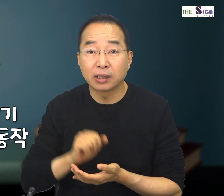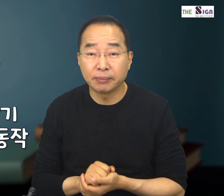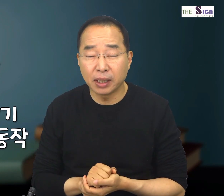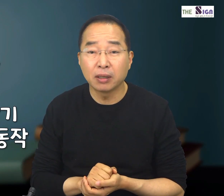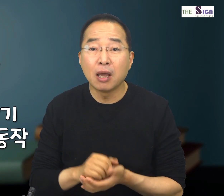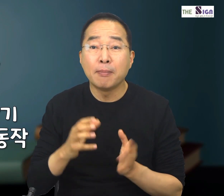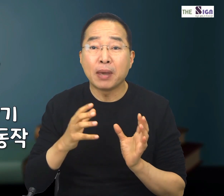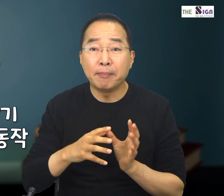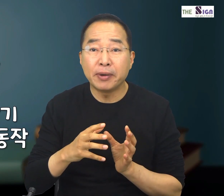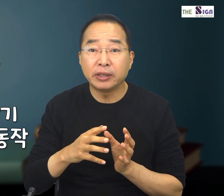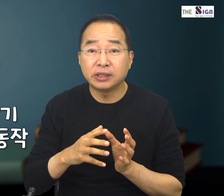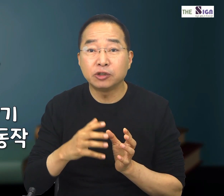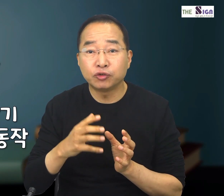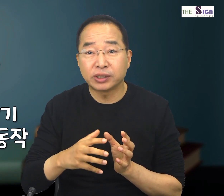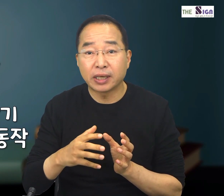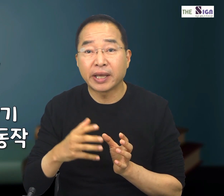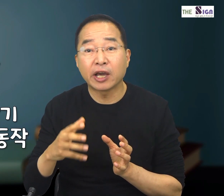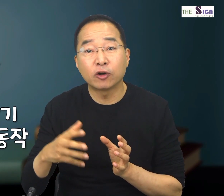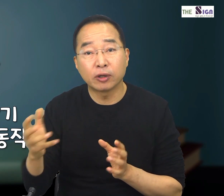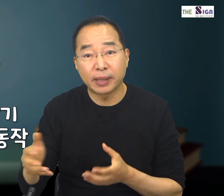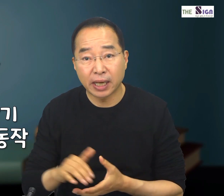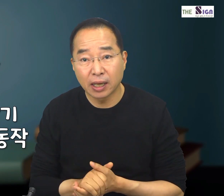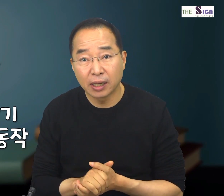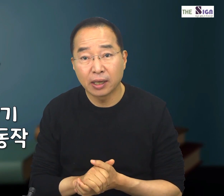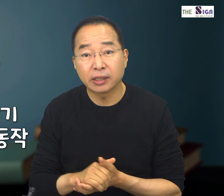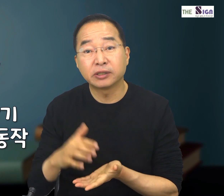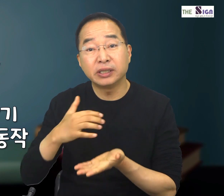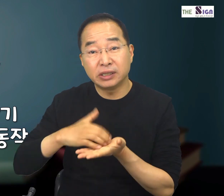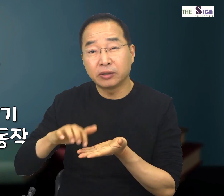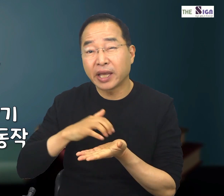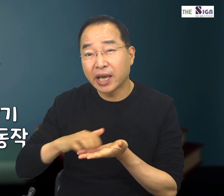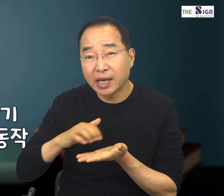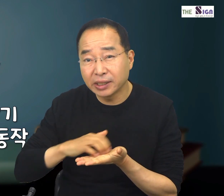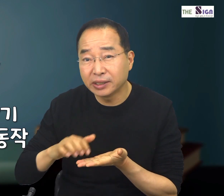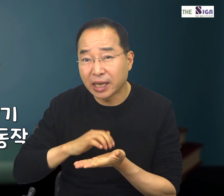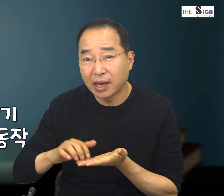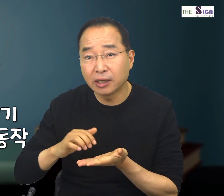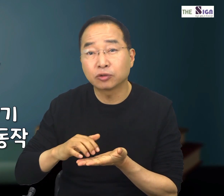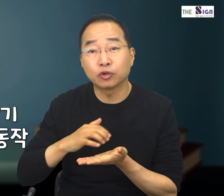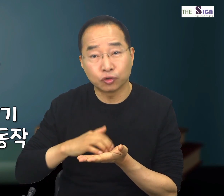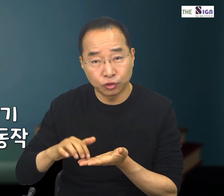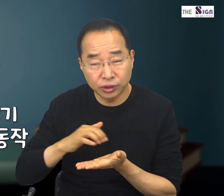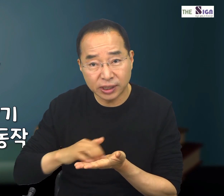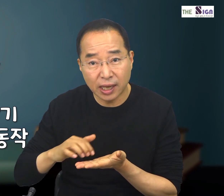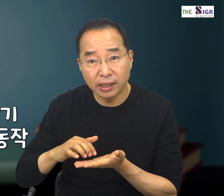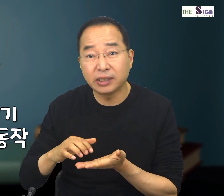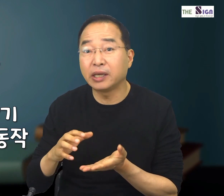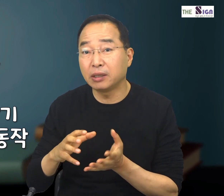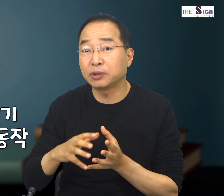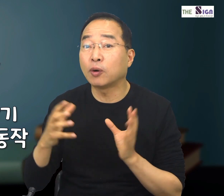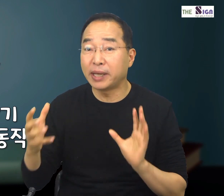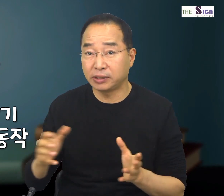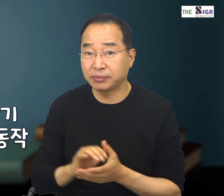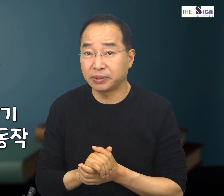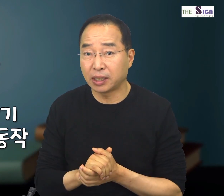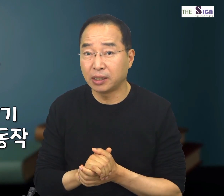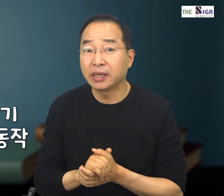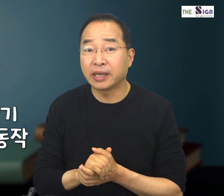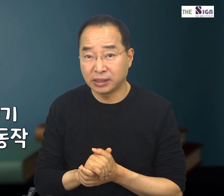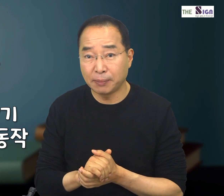그러면 몇 명인지 숫자를 헤아려 봐라. 그래서 이건 헤아린다 또 숫자 이 개념이 더 많이 씁니다.